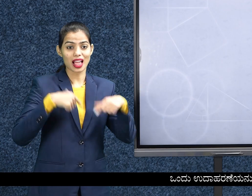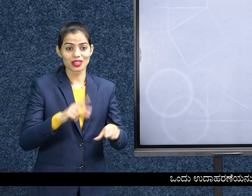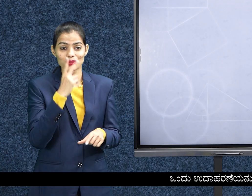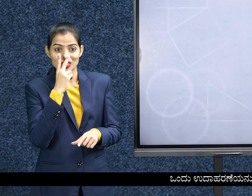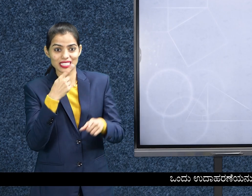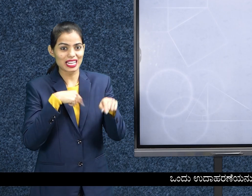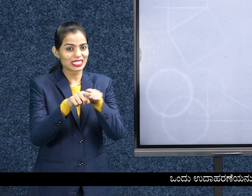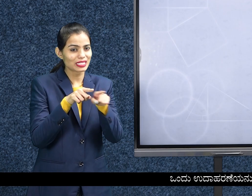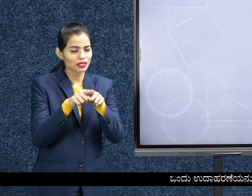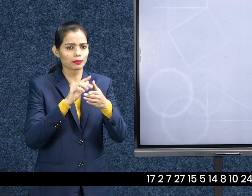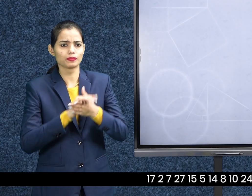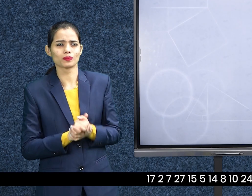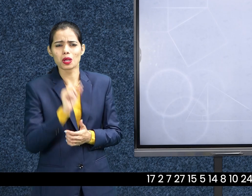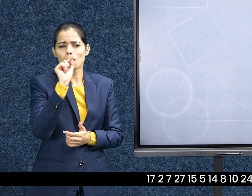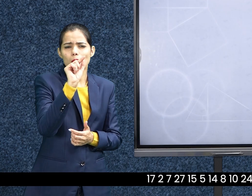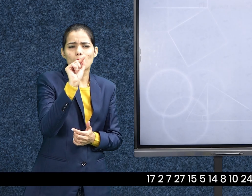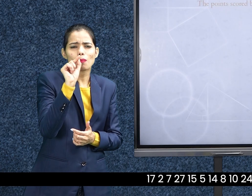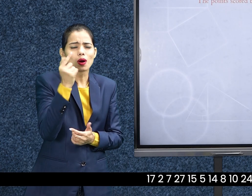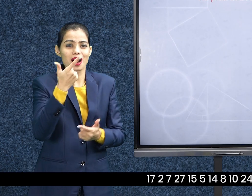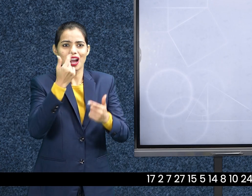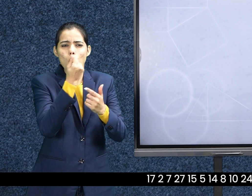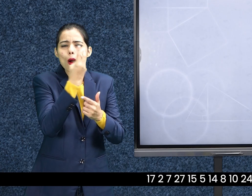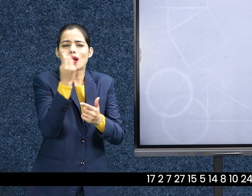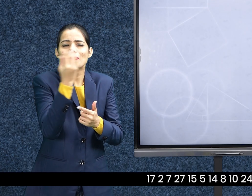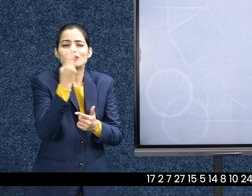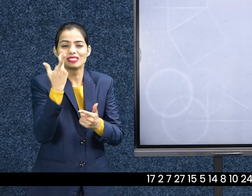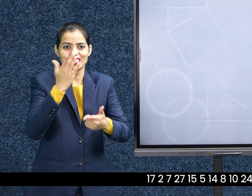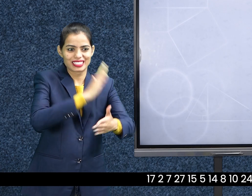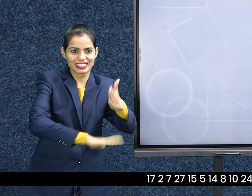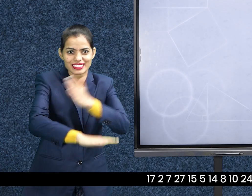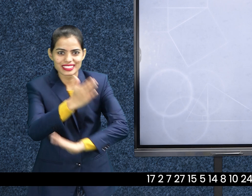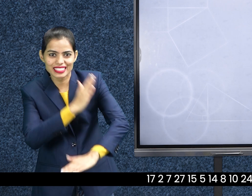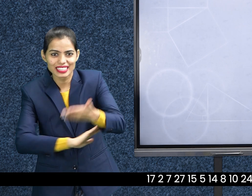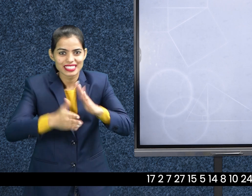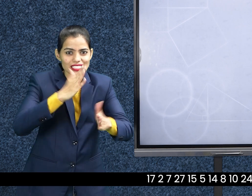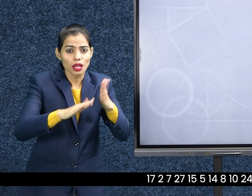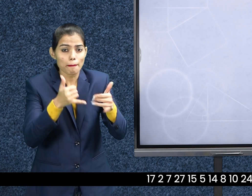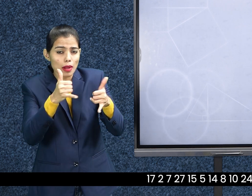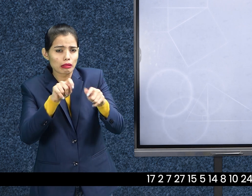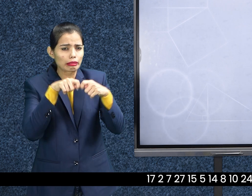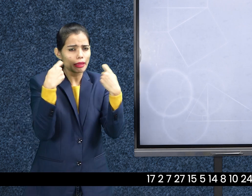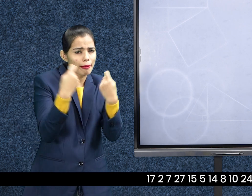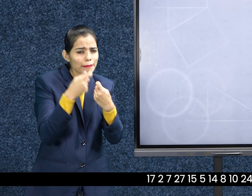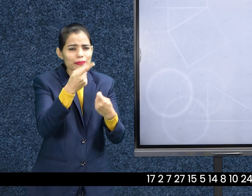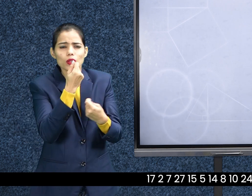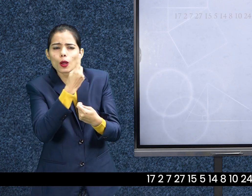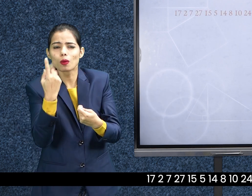ಒಂದು ಉದಾಹರಣೆಯನ್ನ ನೋಡೋಣ. ಪಂದ್ಯಗಳ ಸರಣಿಯಲ್ಲಿ ಕಬಡ್ಡಿ ತಂಡ ಗಳಿಸಿದ ಅಂಕಗಳು ಇಂತಿವೆ: